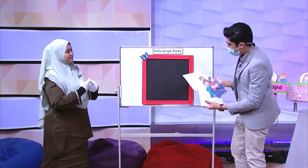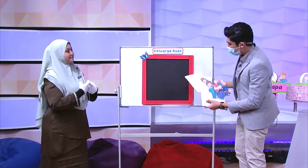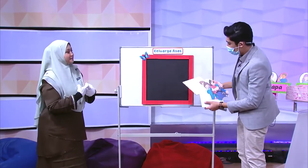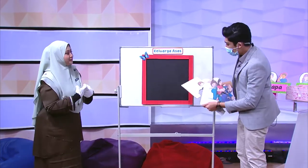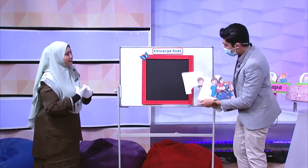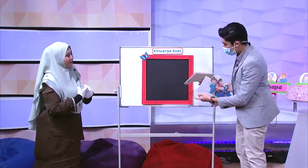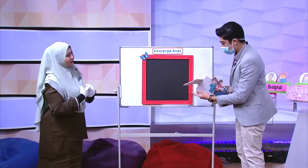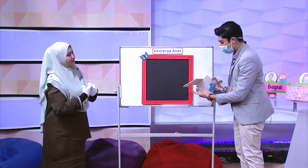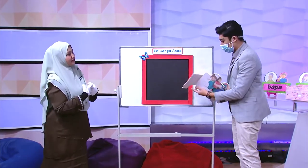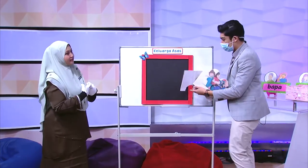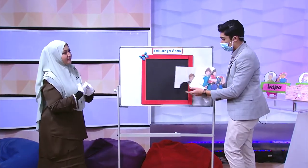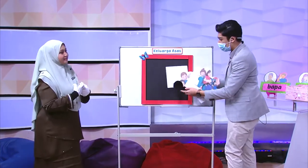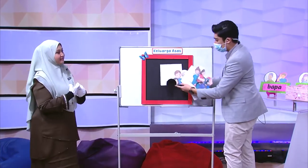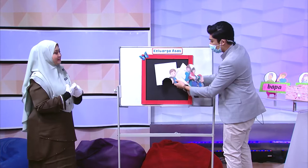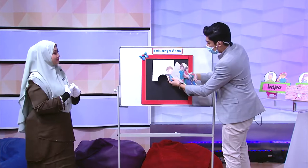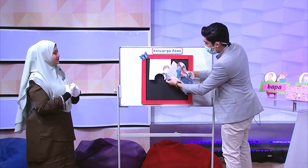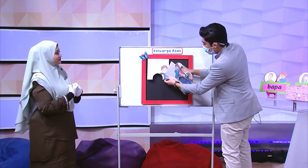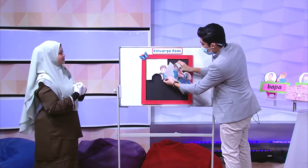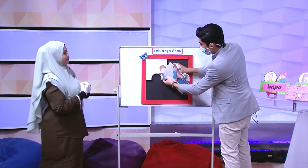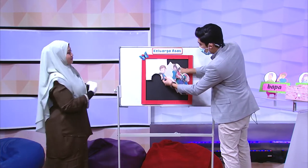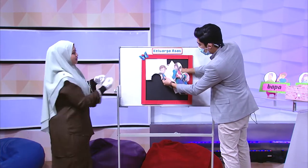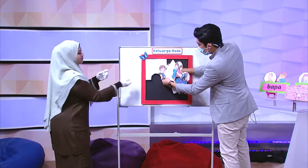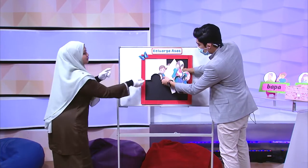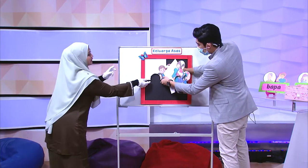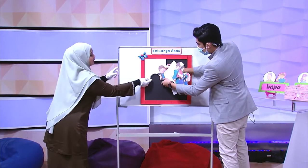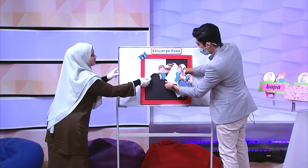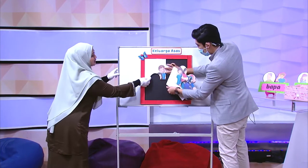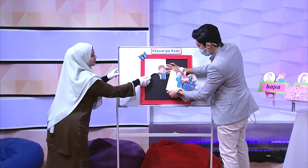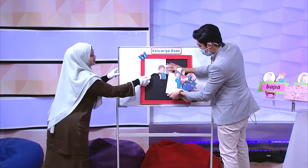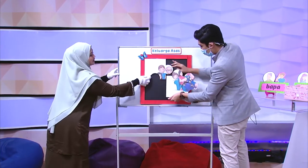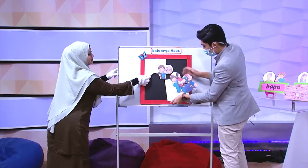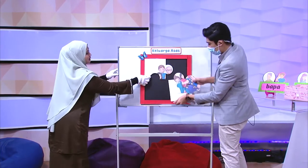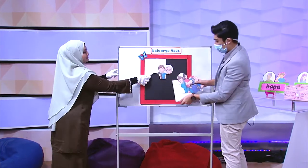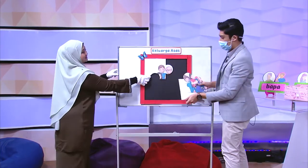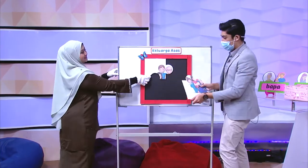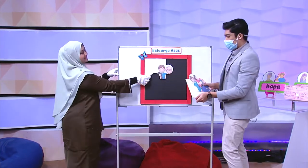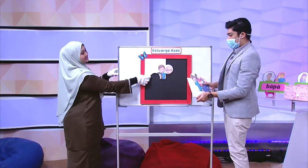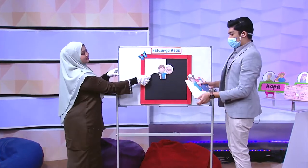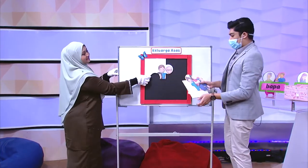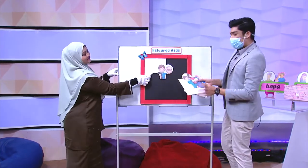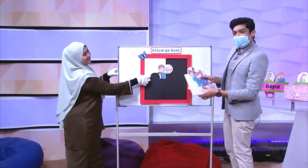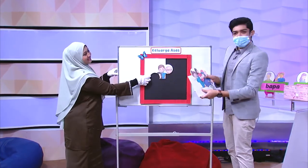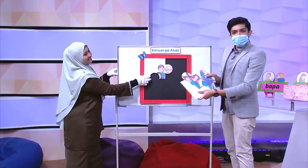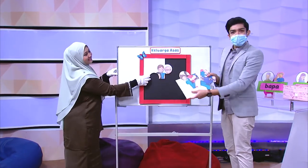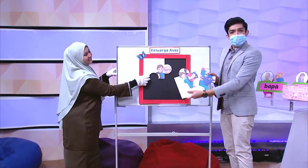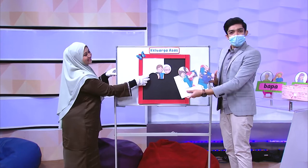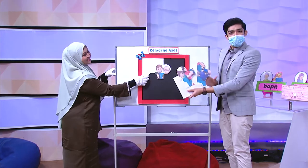kayaknya dulu weh masih Letakkan pegang-pegang Keno Cie ada agak diaduk semuanya